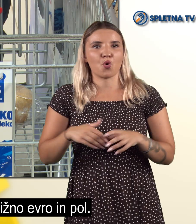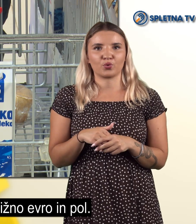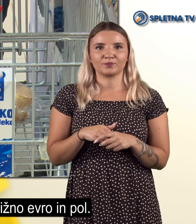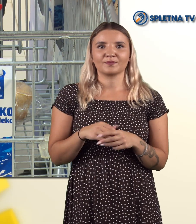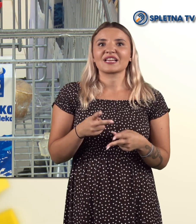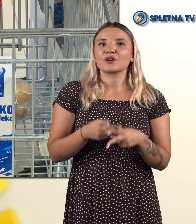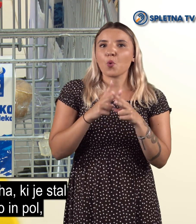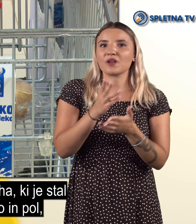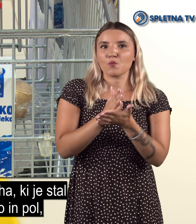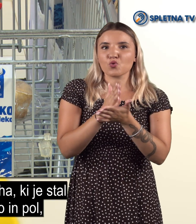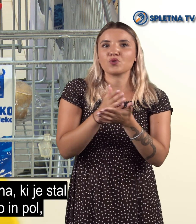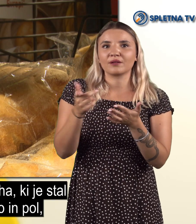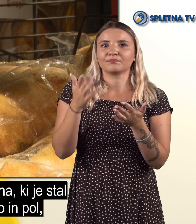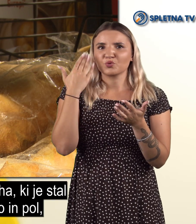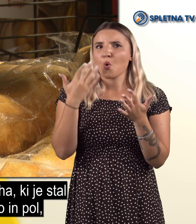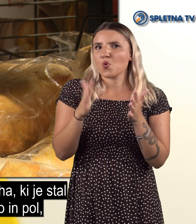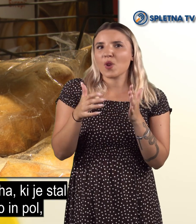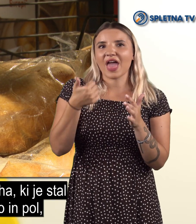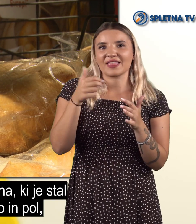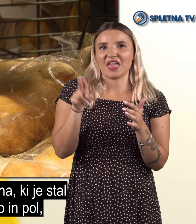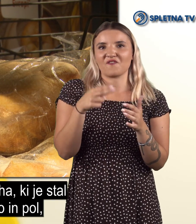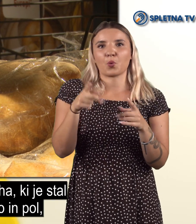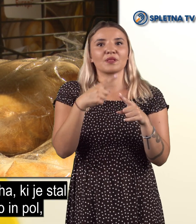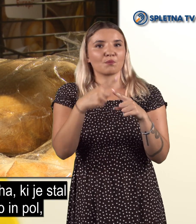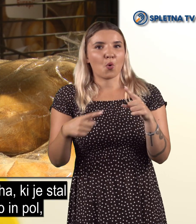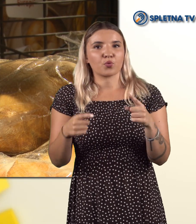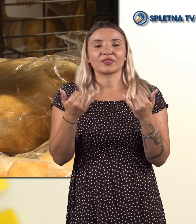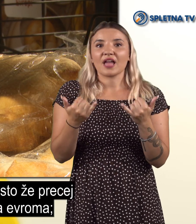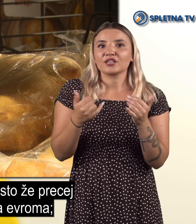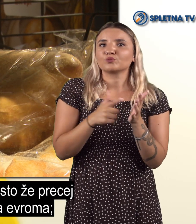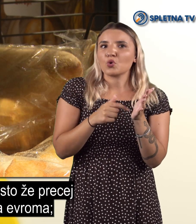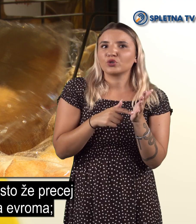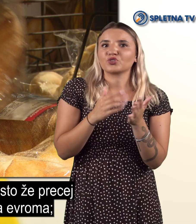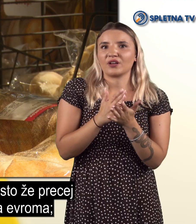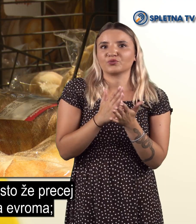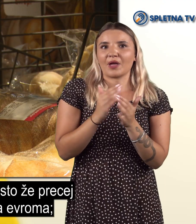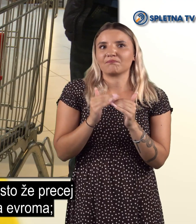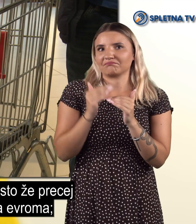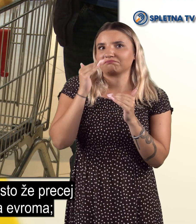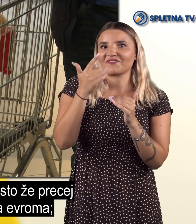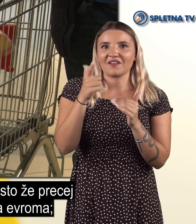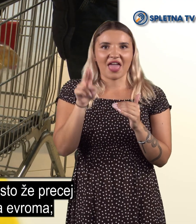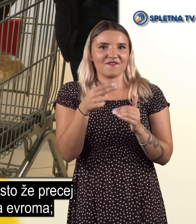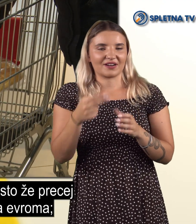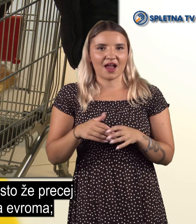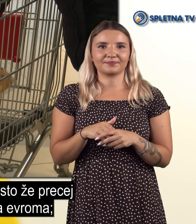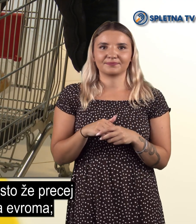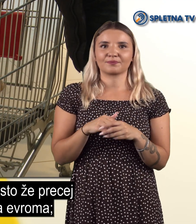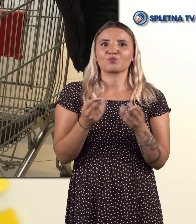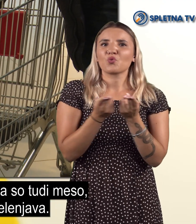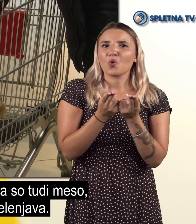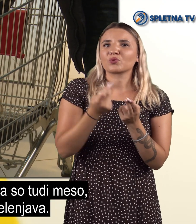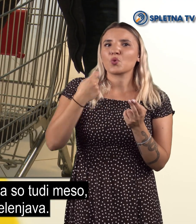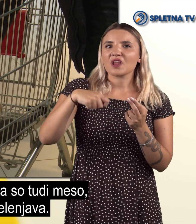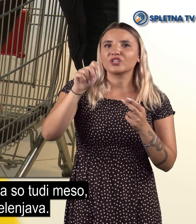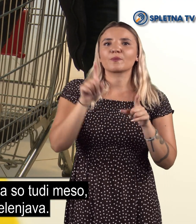evra. Kilogram kruha, ki je stal okoli 1,5 evra, je danes pogosto že precej nad 2 evroma.